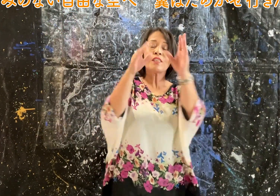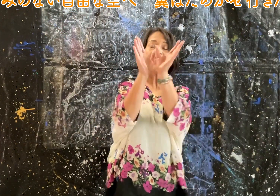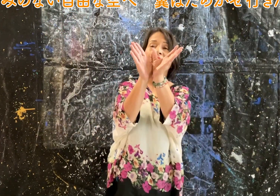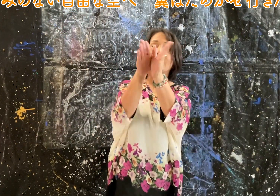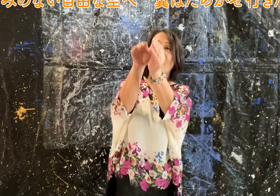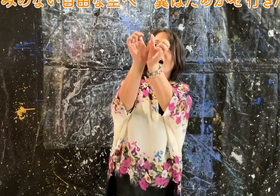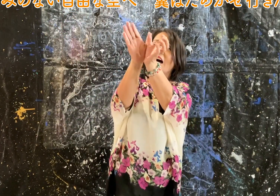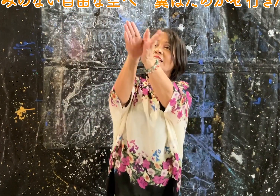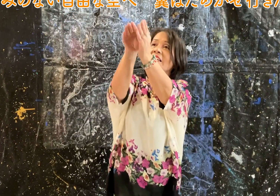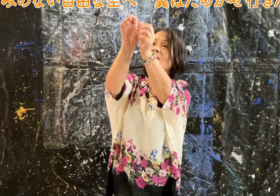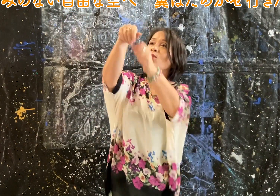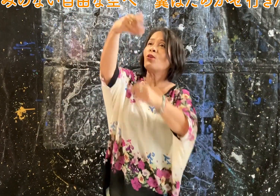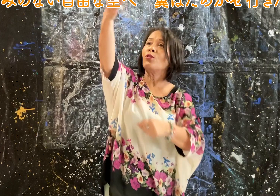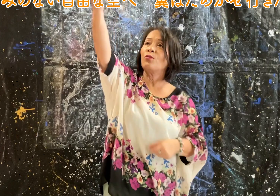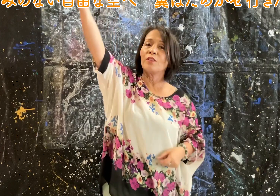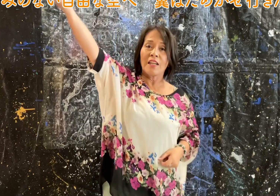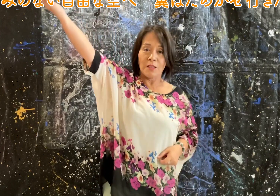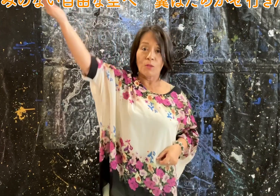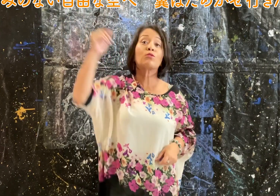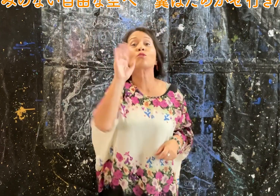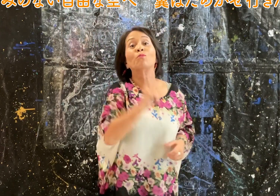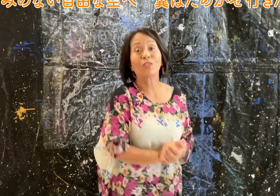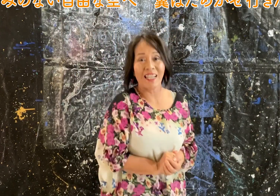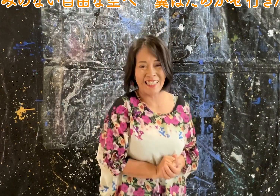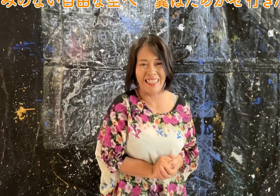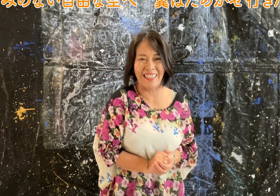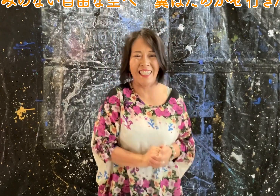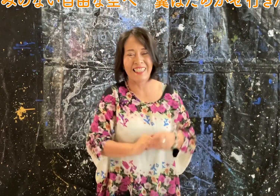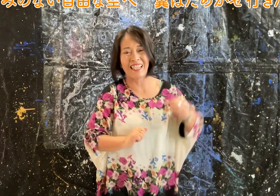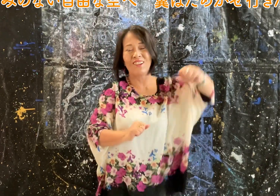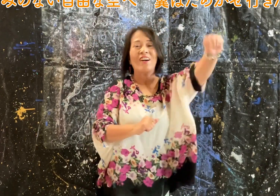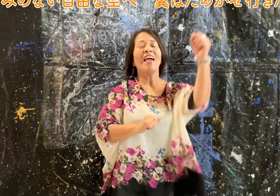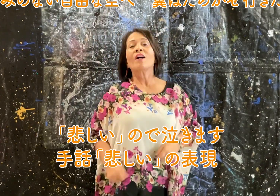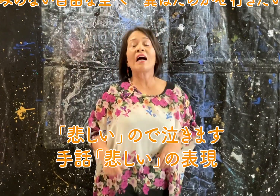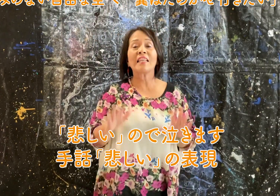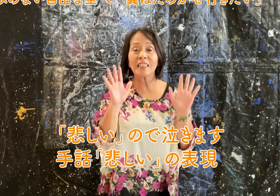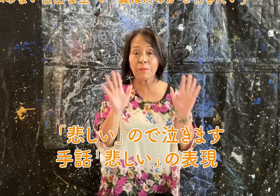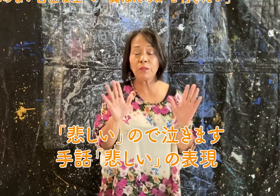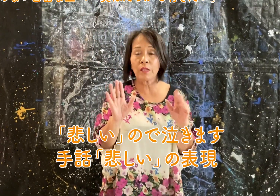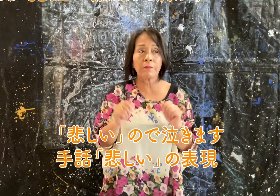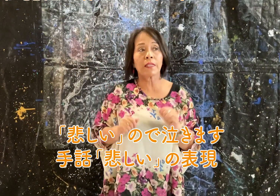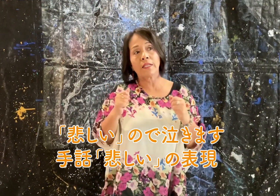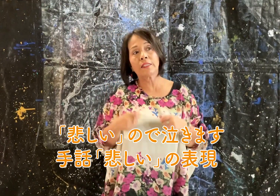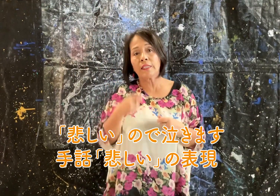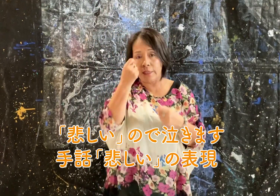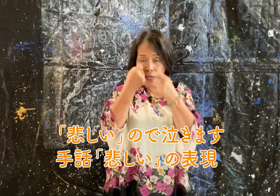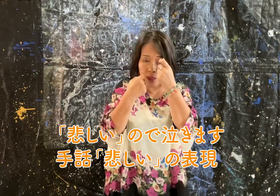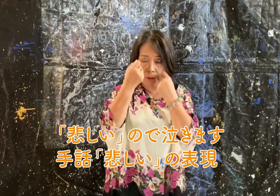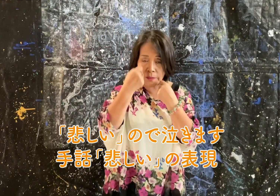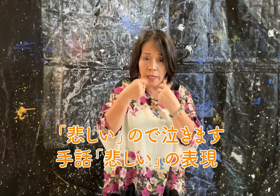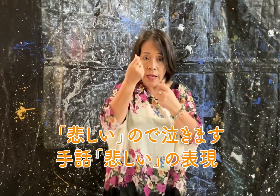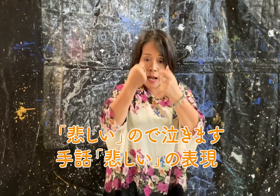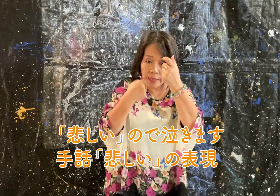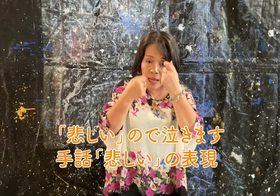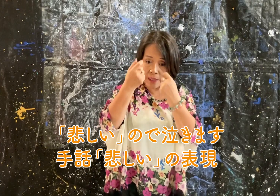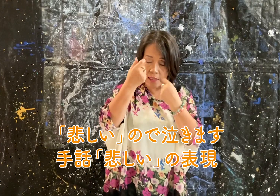行きたいという風にやってますこれちょっと難しいんですけど悲しみの悲しいから泣いちゃいます